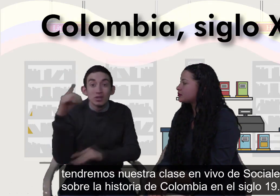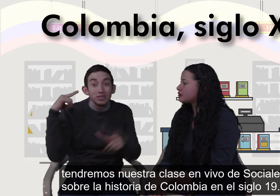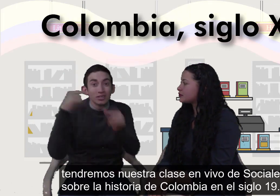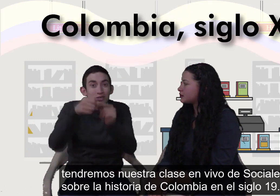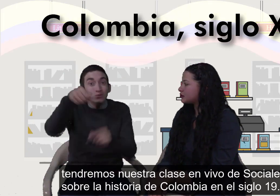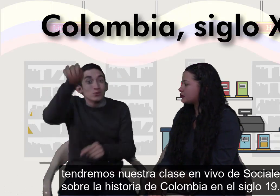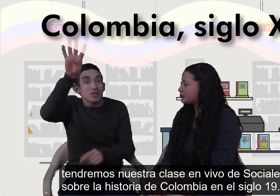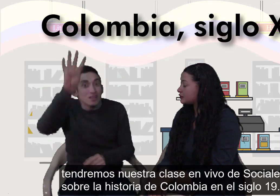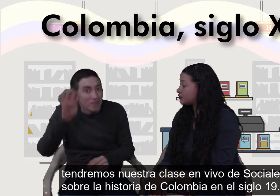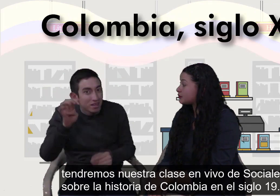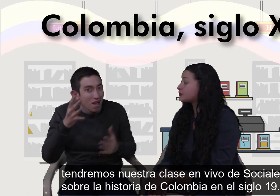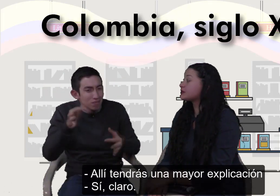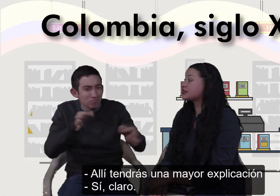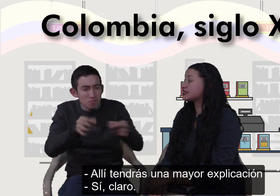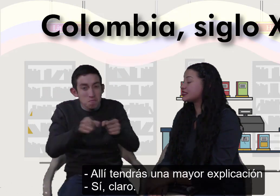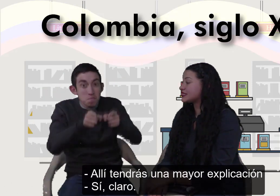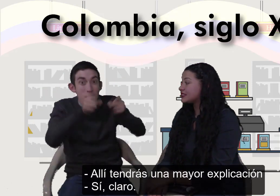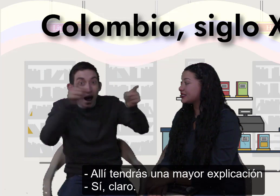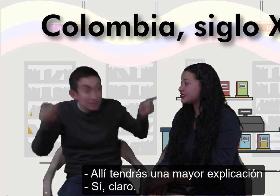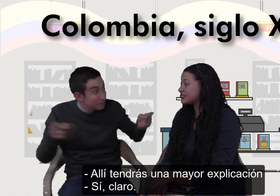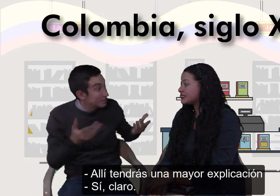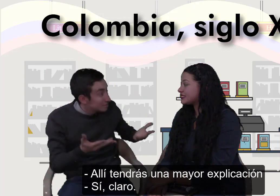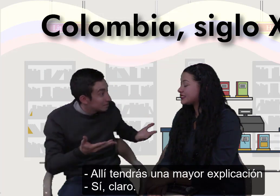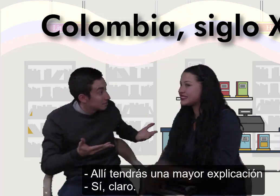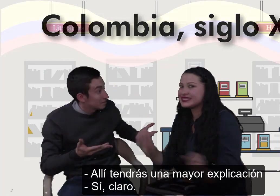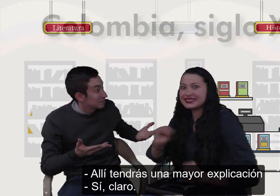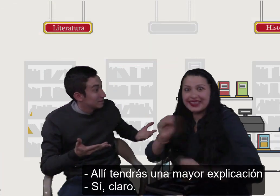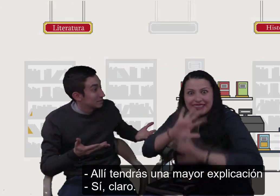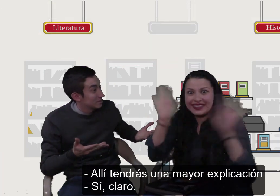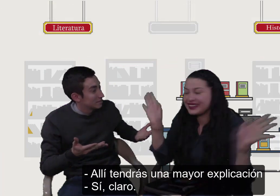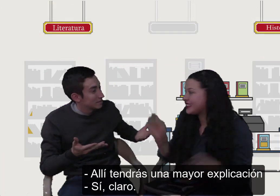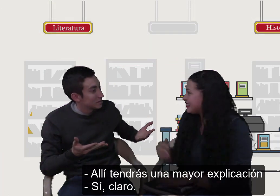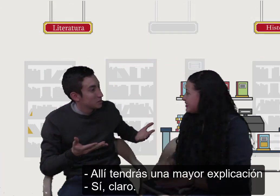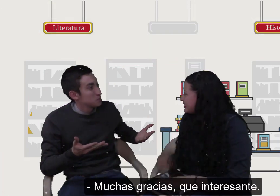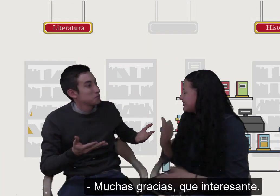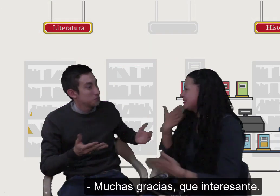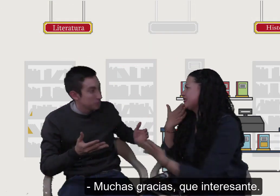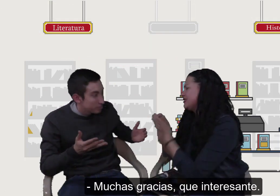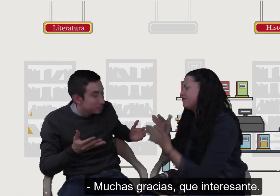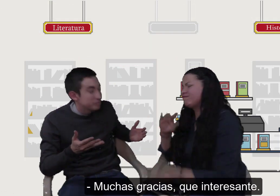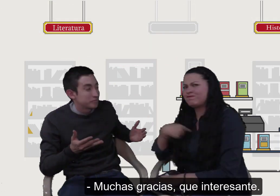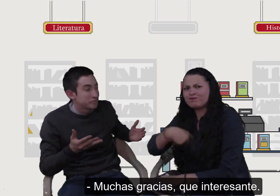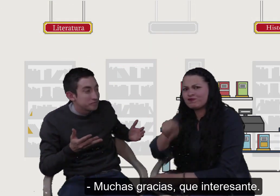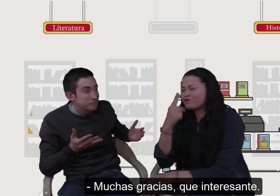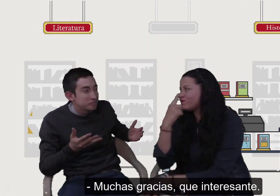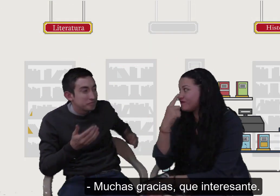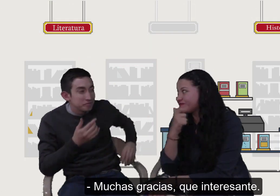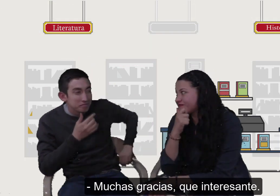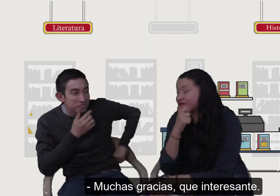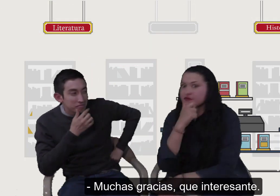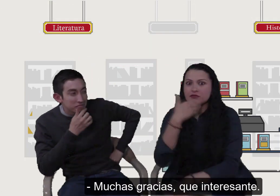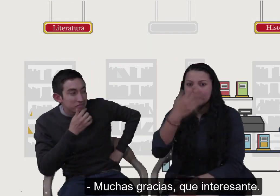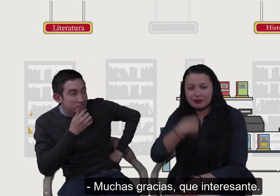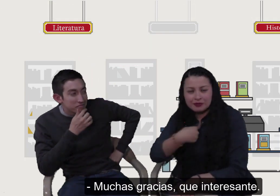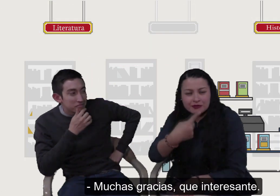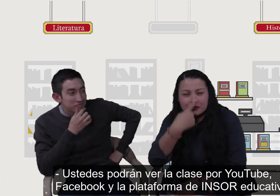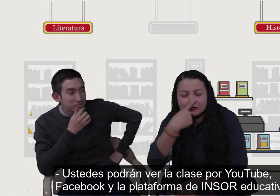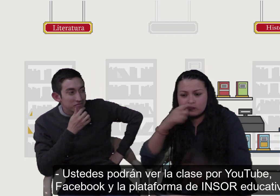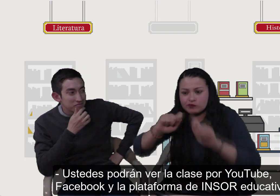Historia de Colombia en el siglo XIX Allí tendrás una mayor explicación Muchas gracias, qué interesante Ustedes